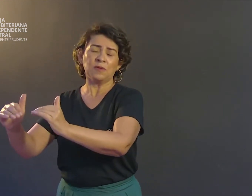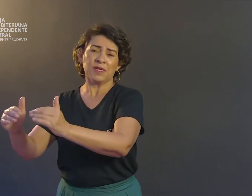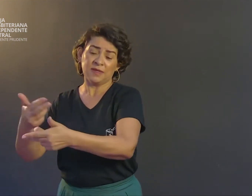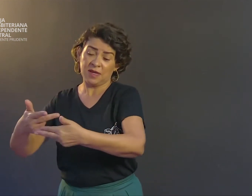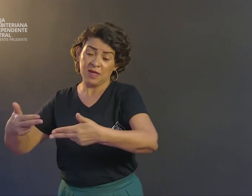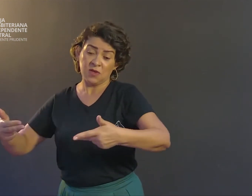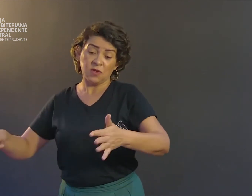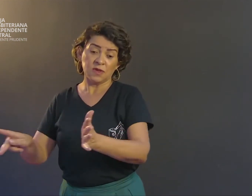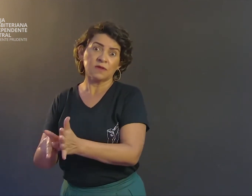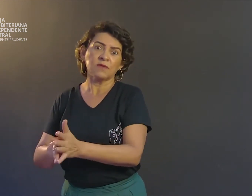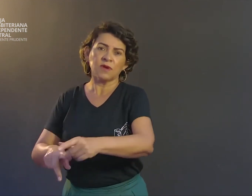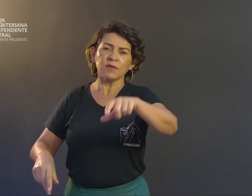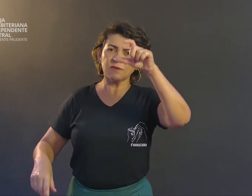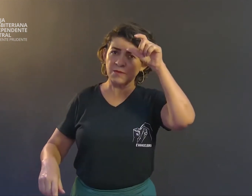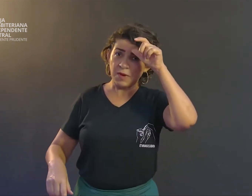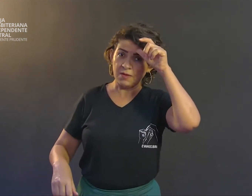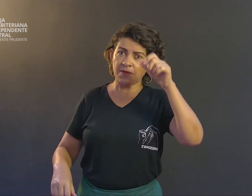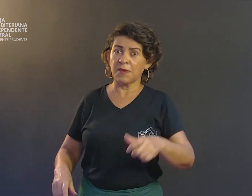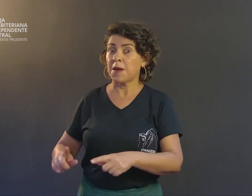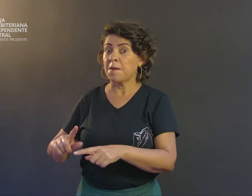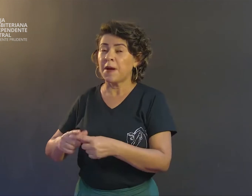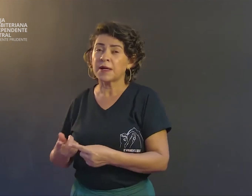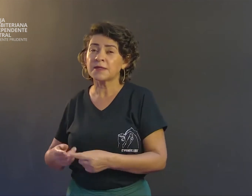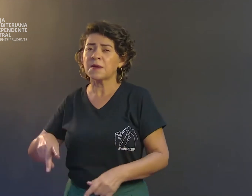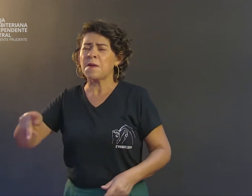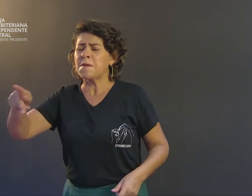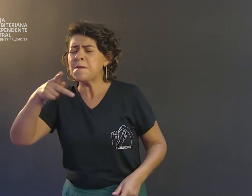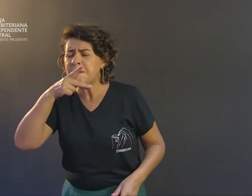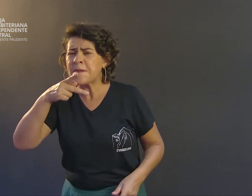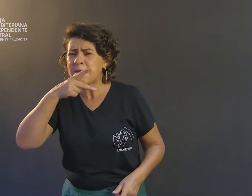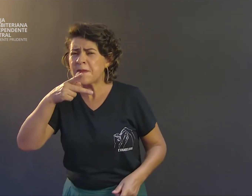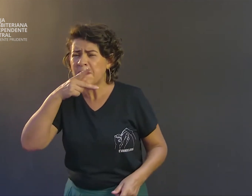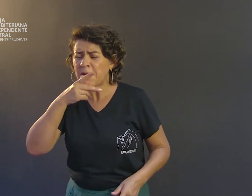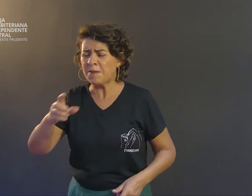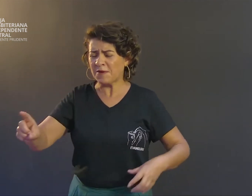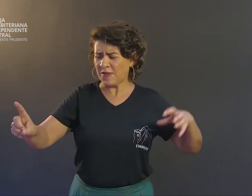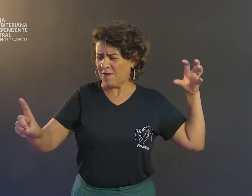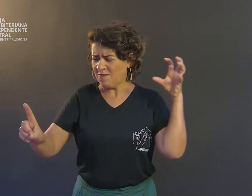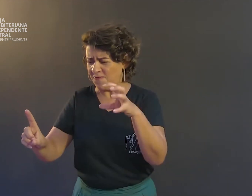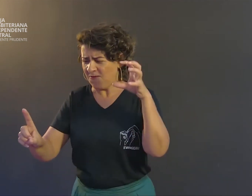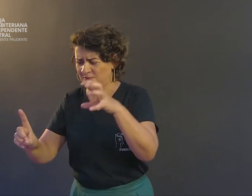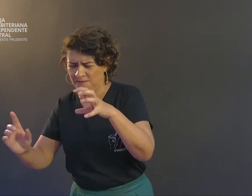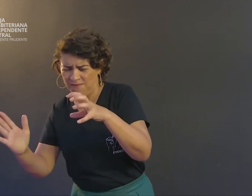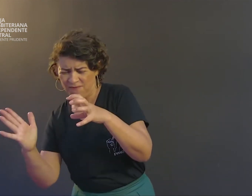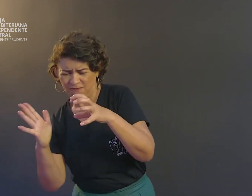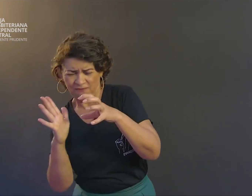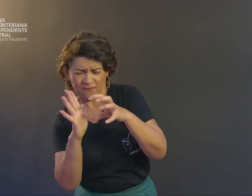Todavia, o profeta resistiu com todas as suas forças, submetendo-se somente ao Senhor.